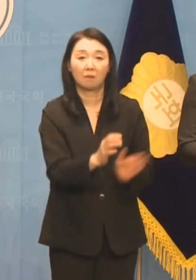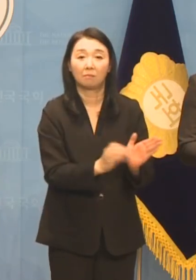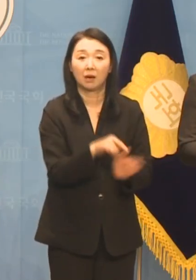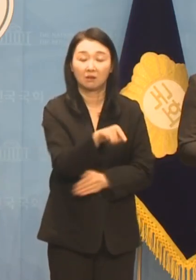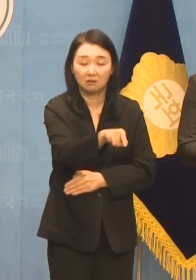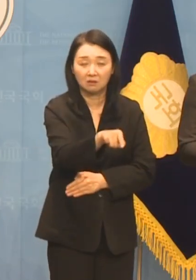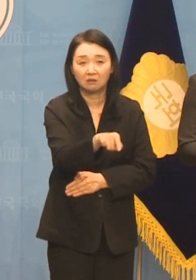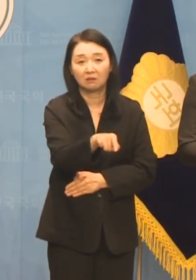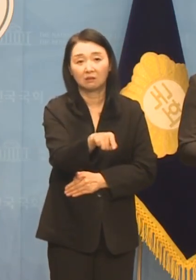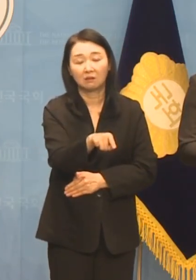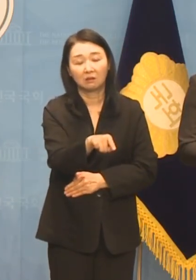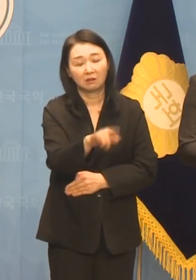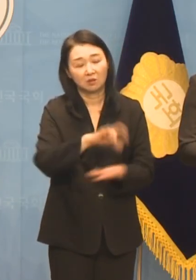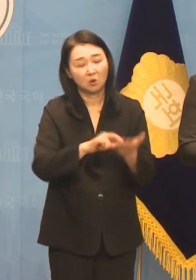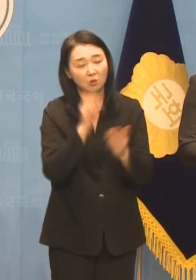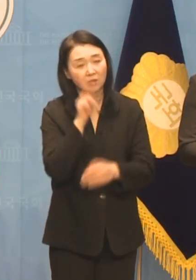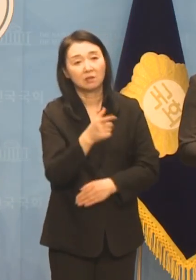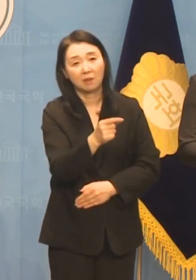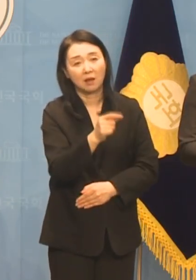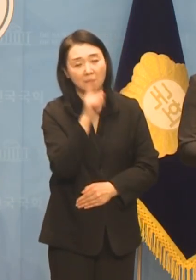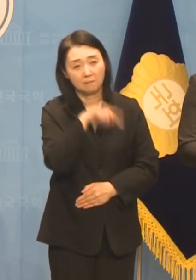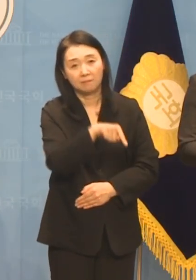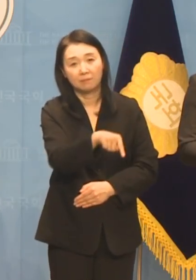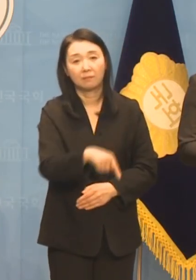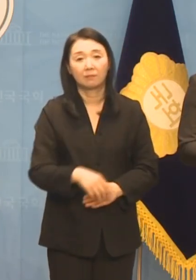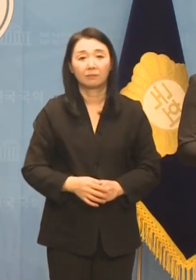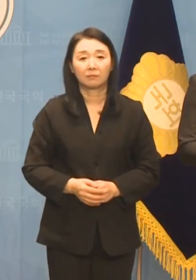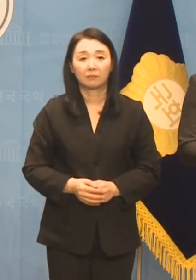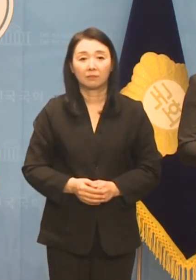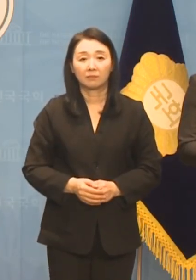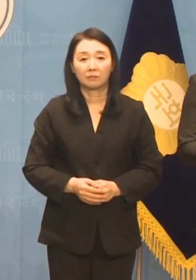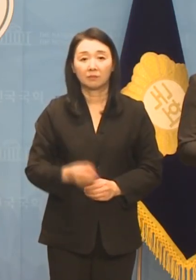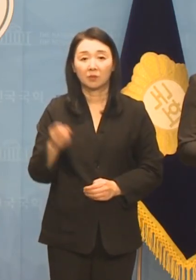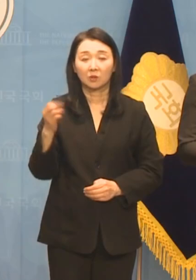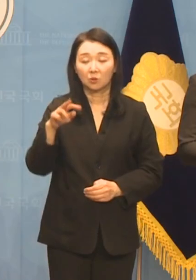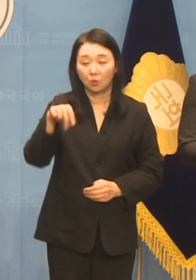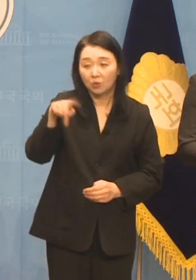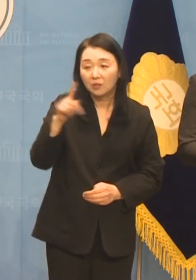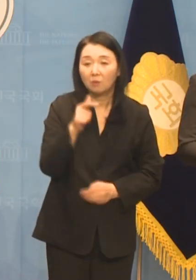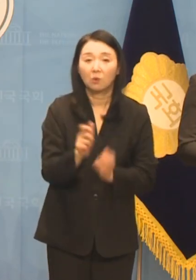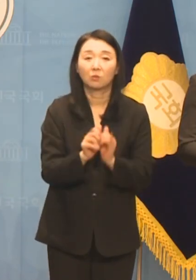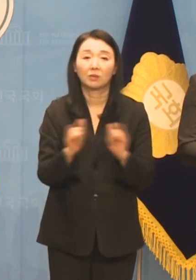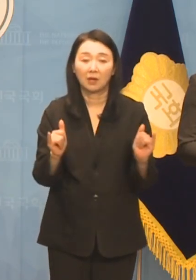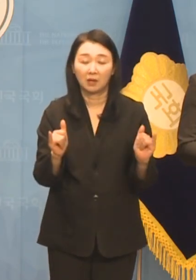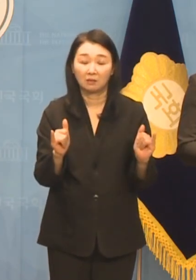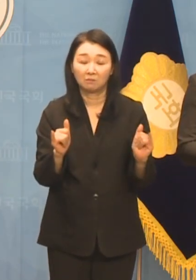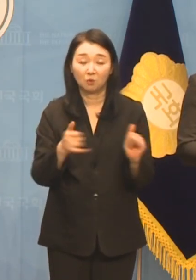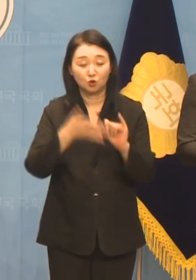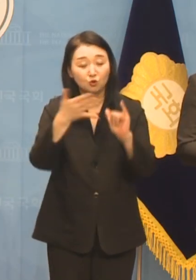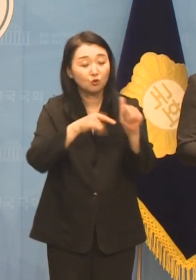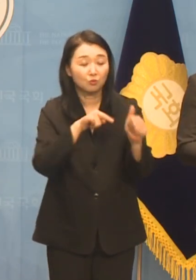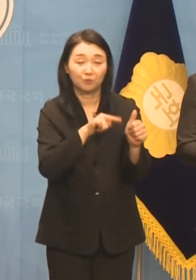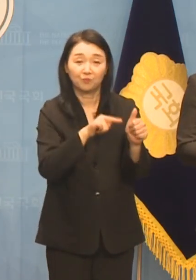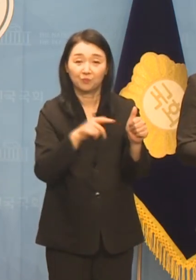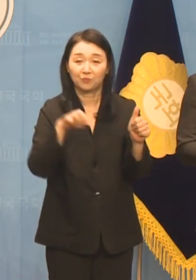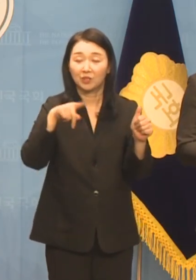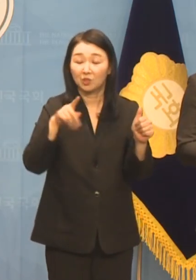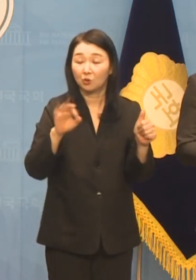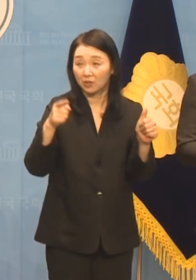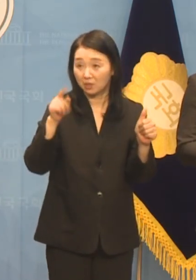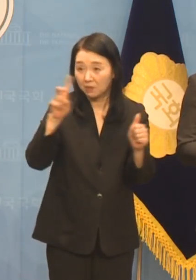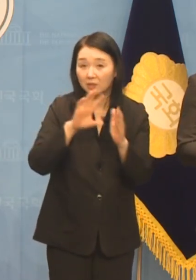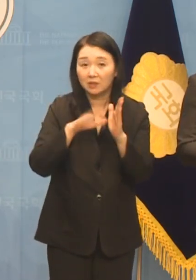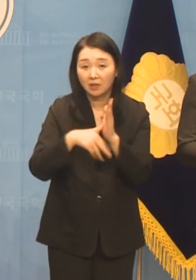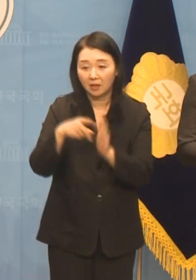그 정도가 심하고 악의적이었습니다. 게다가 서정욱 변호사는 본인의 유튜브 채널 서정욱